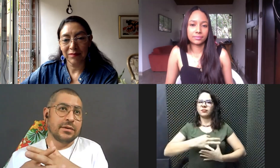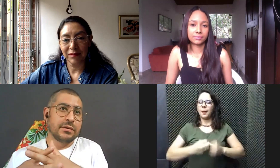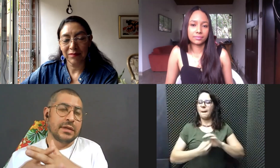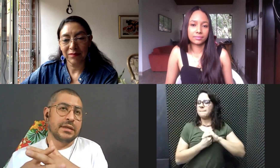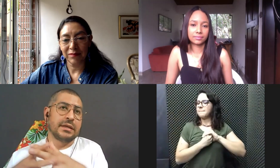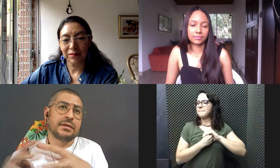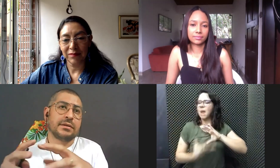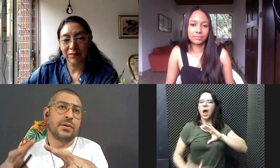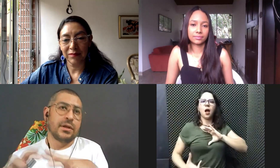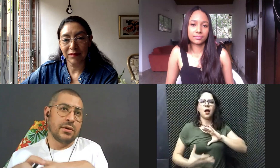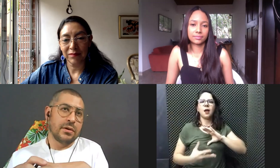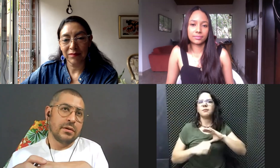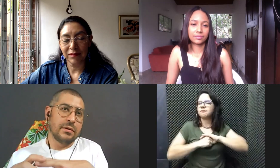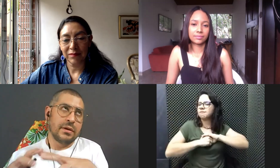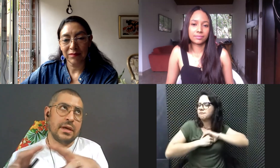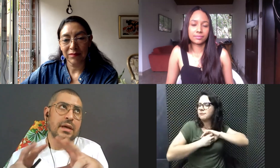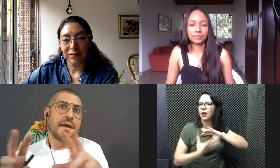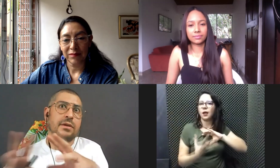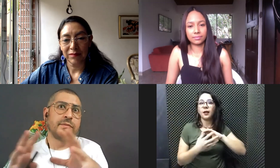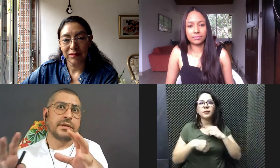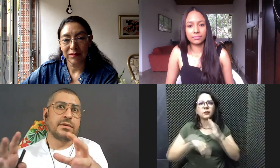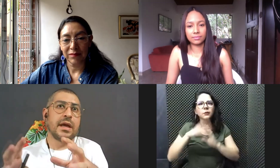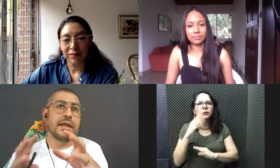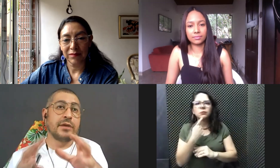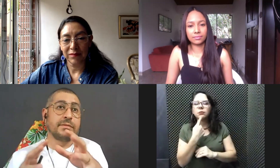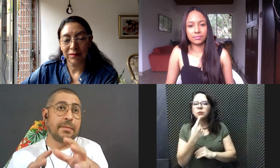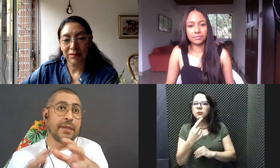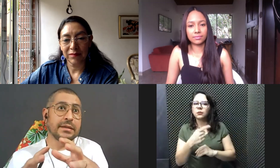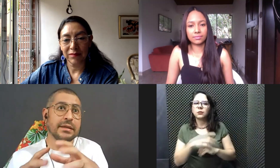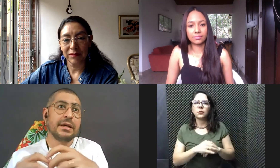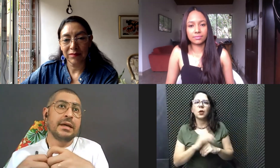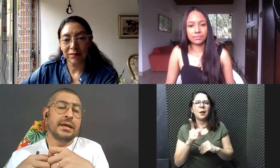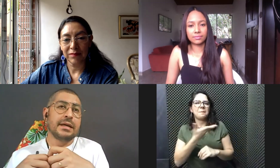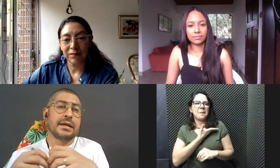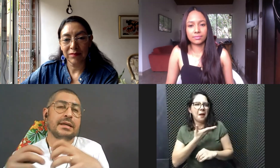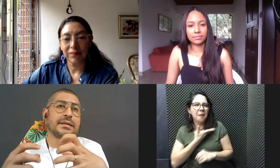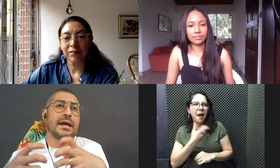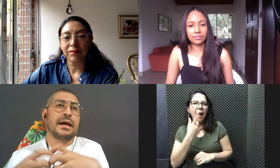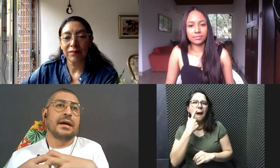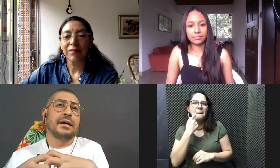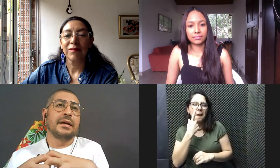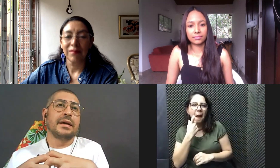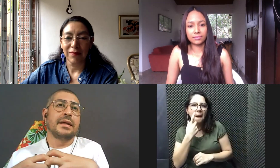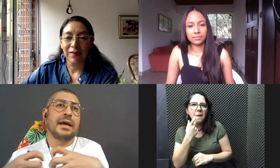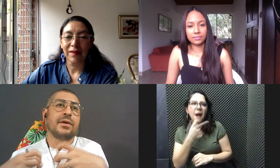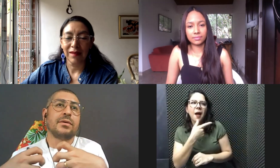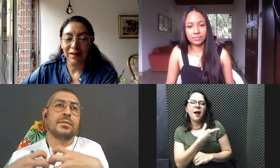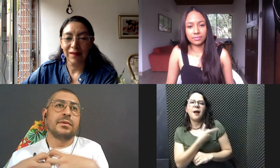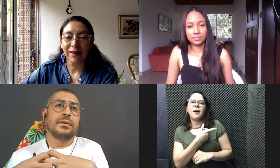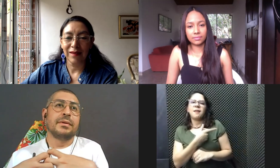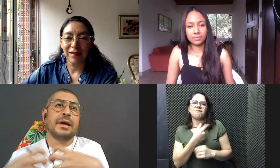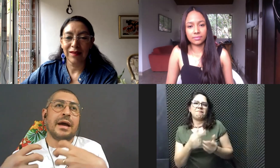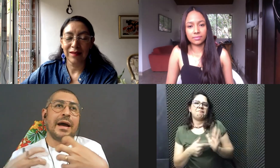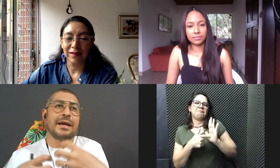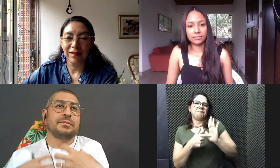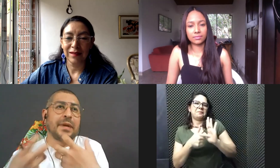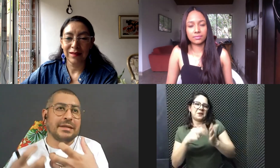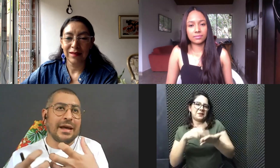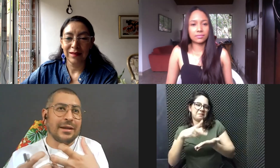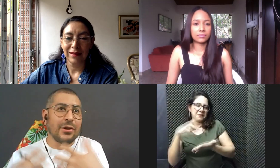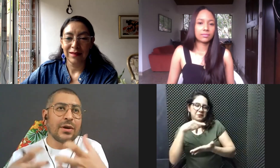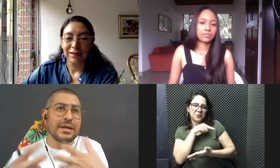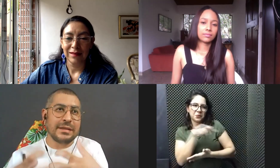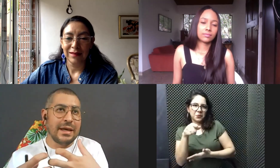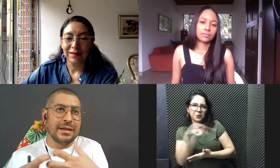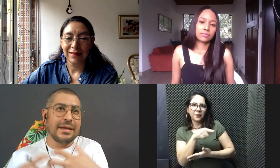ciertas circunstancias, sobre todo en los personajes de los papás, que está dado como a